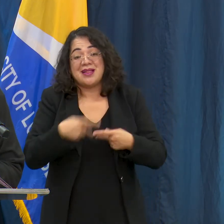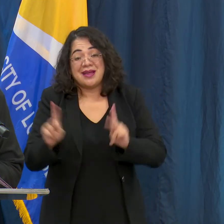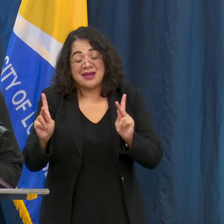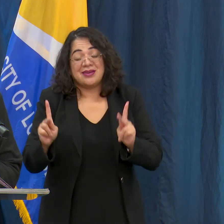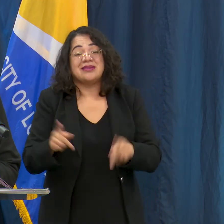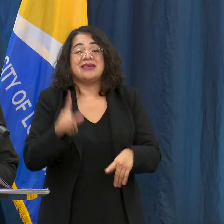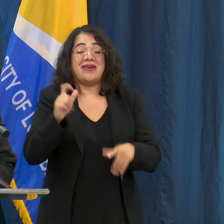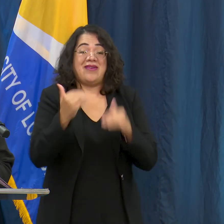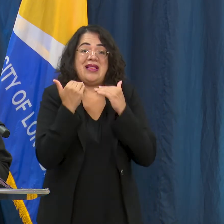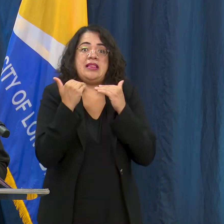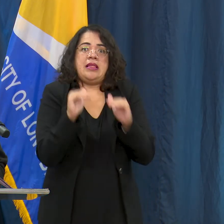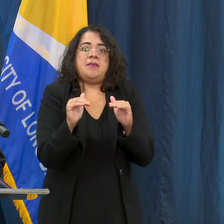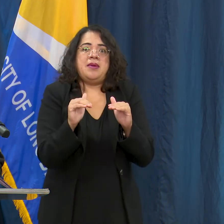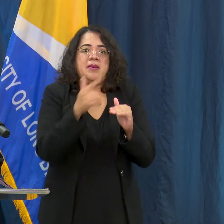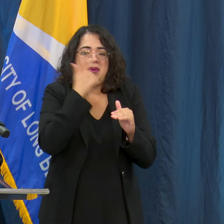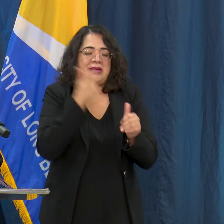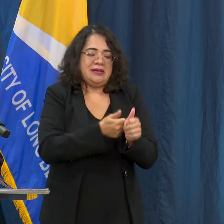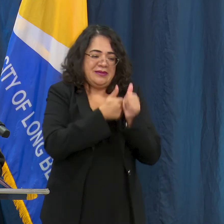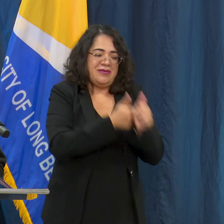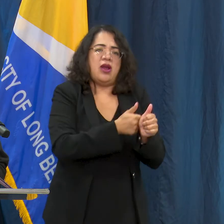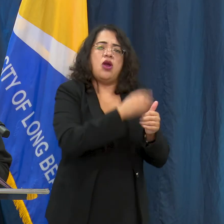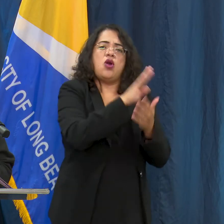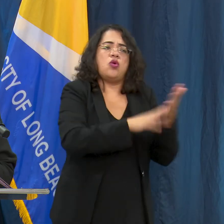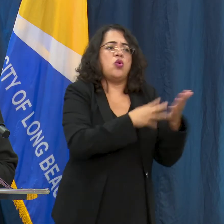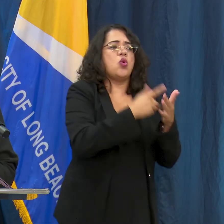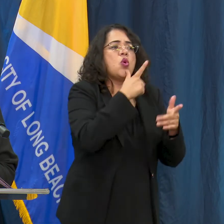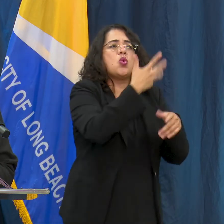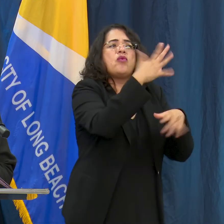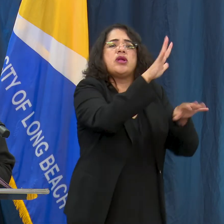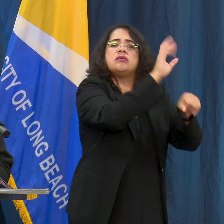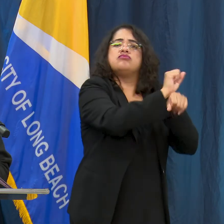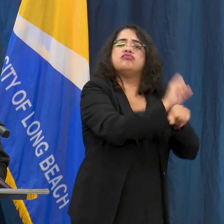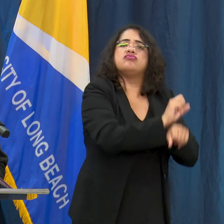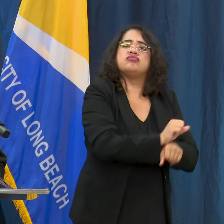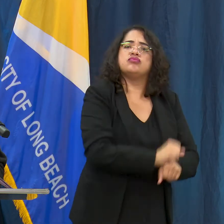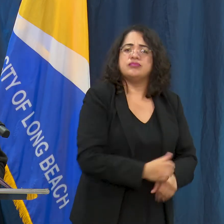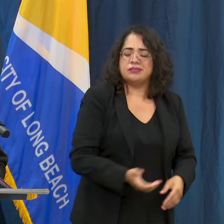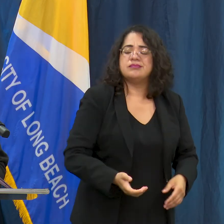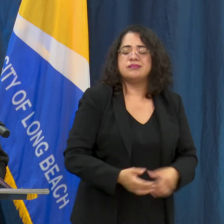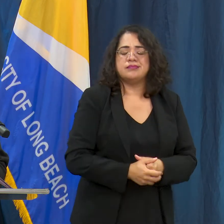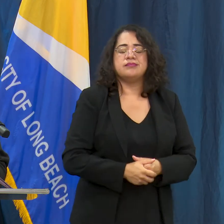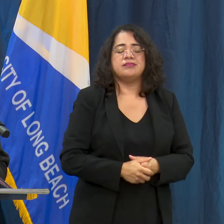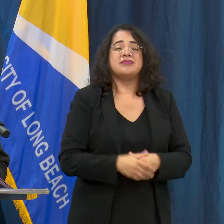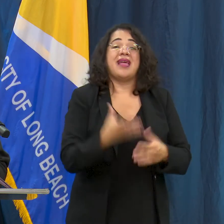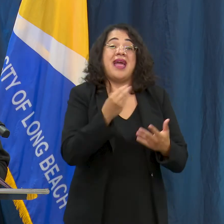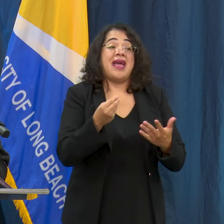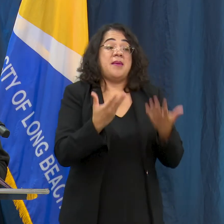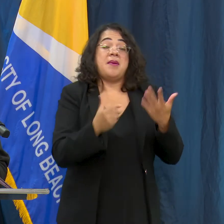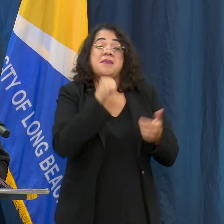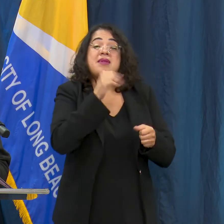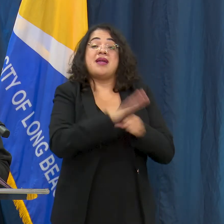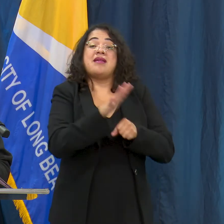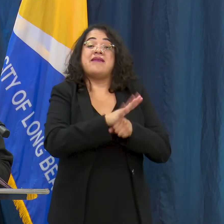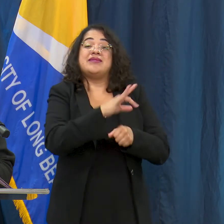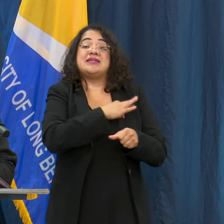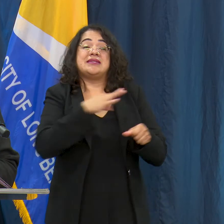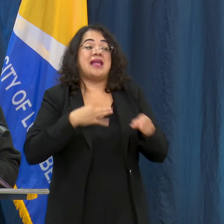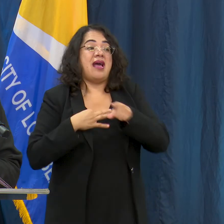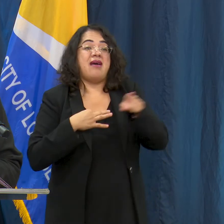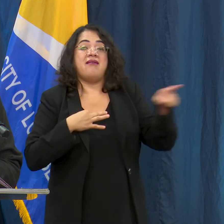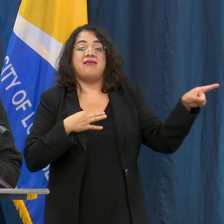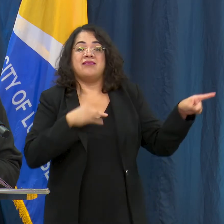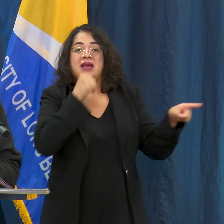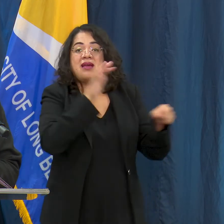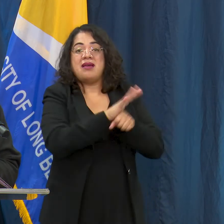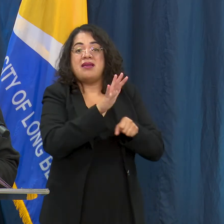un límite porque tenemos que seguir los horarios de los sitios que tenemos por el personal que está trabajando y los voluntarios que tenemos en